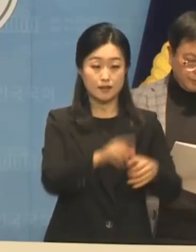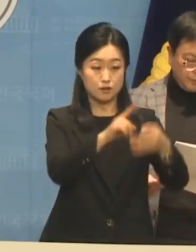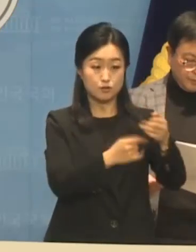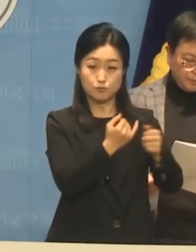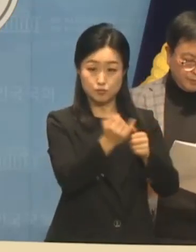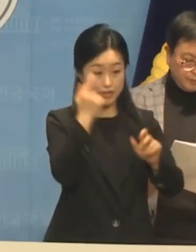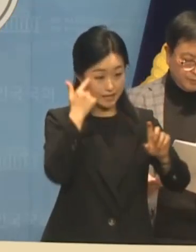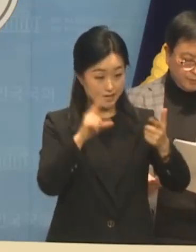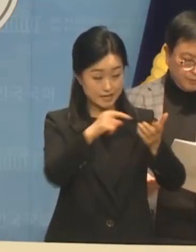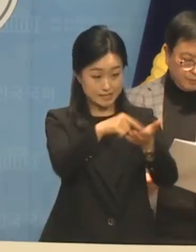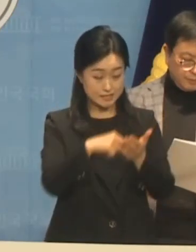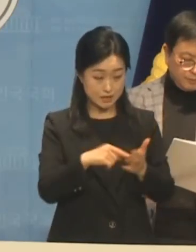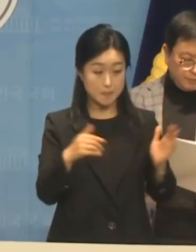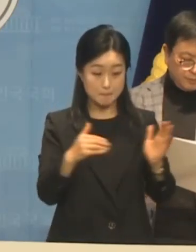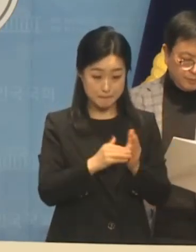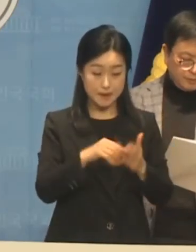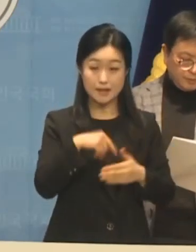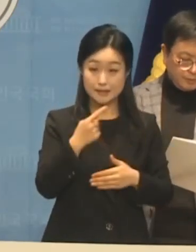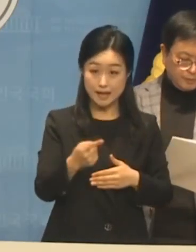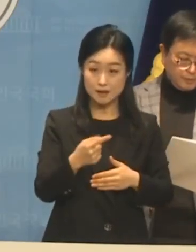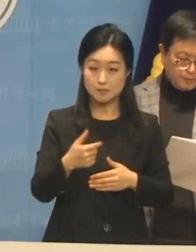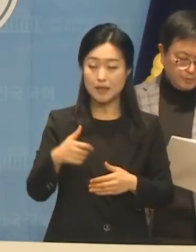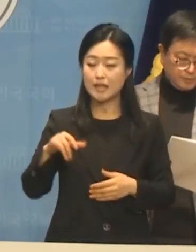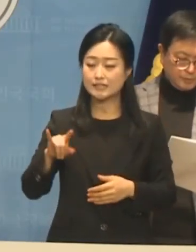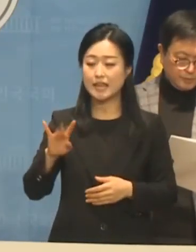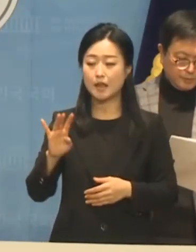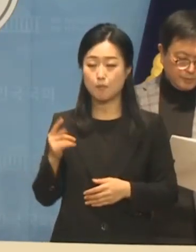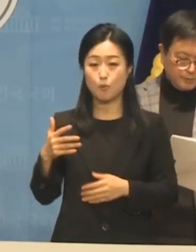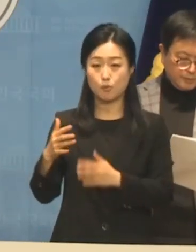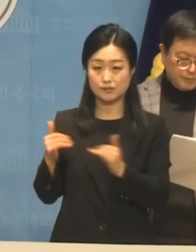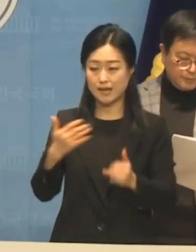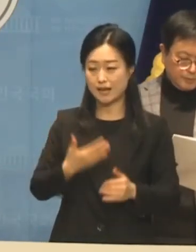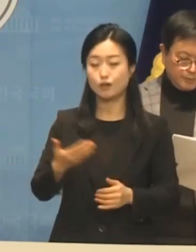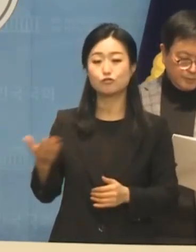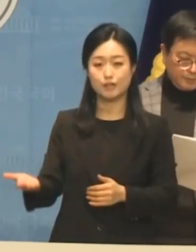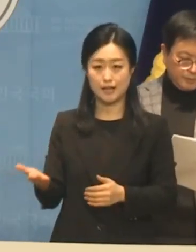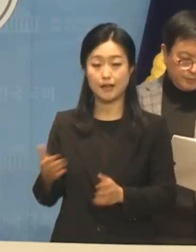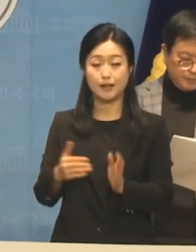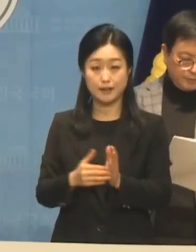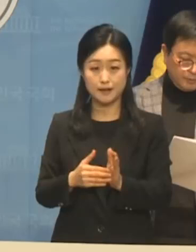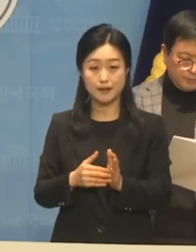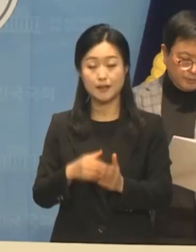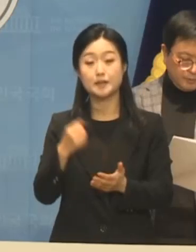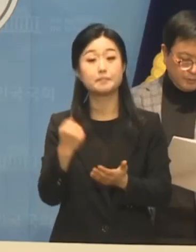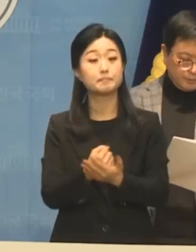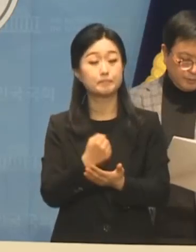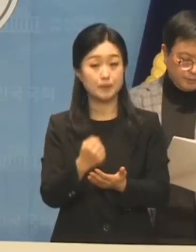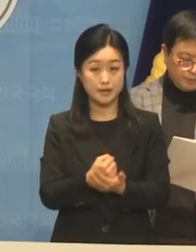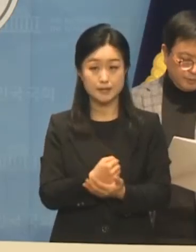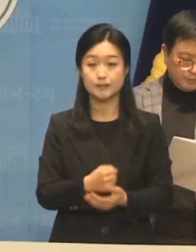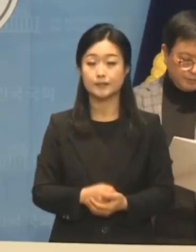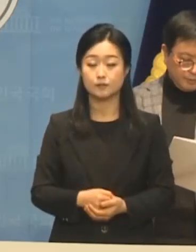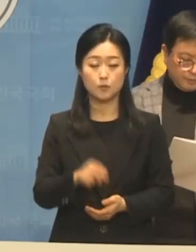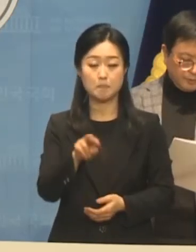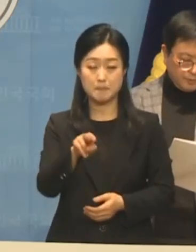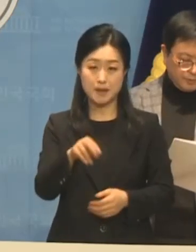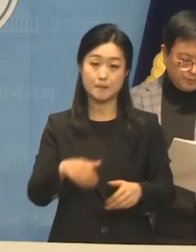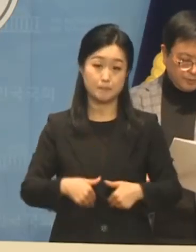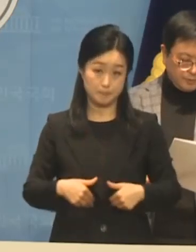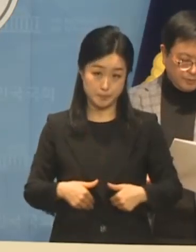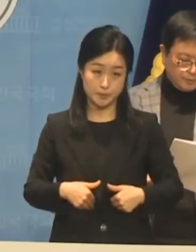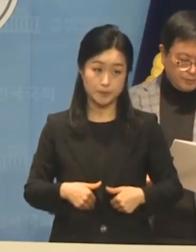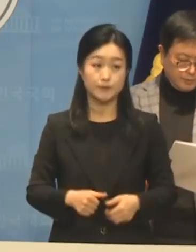대로 제보자에게 통보하겠다고 하였습니다. 이 역시 비판받아 마땅한